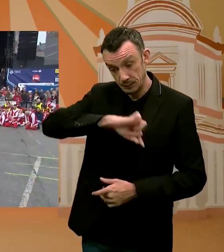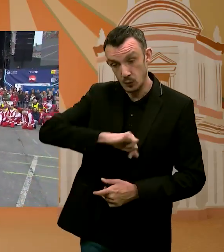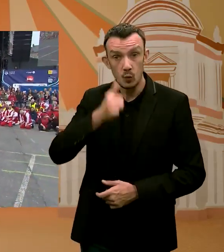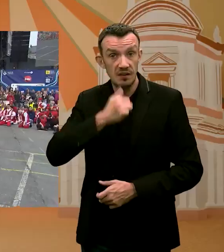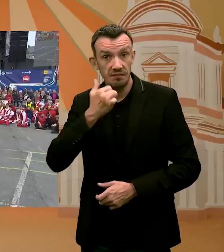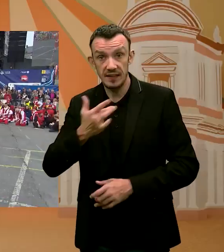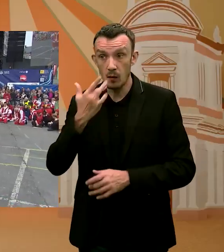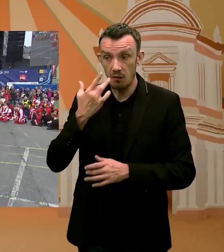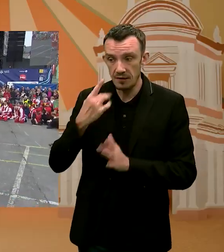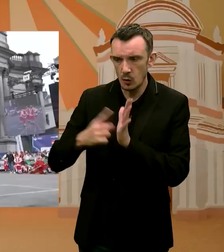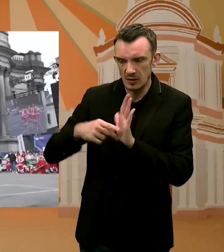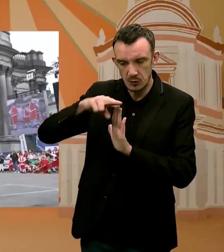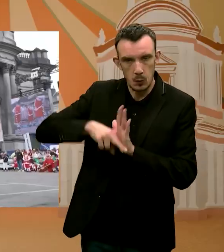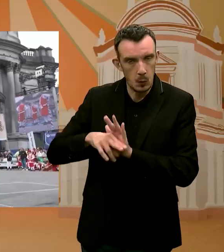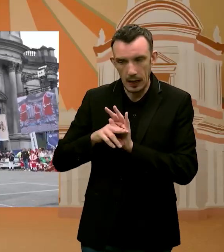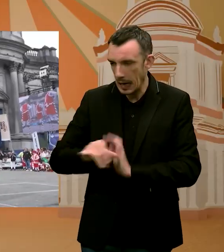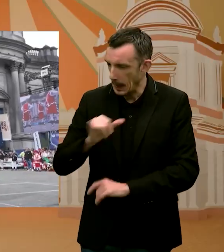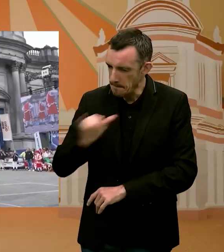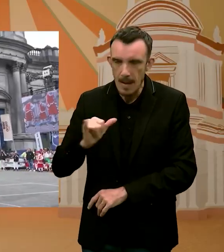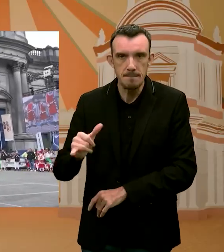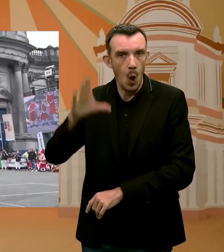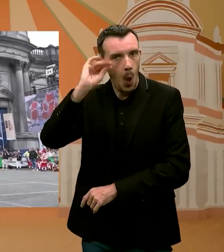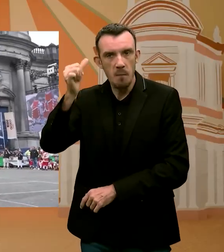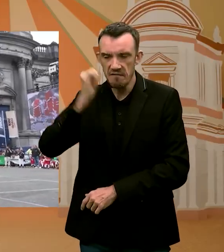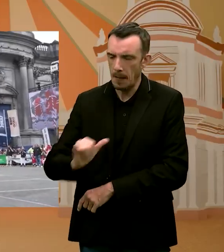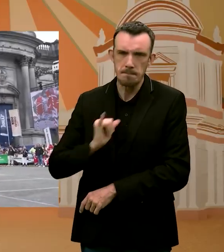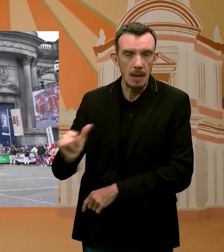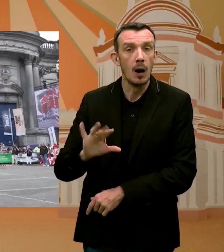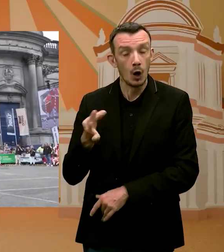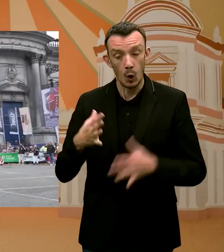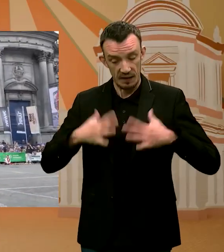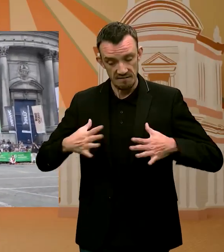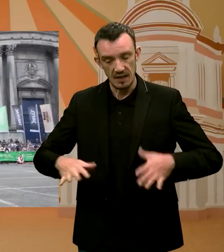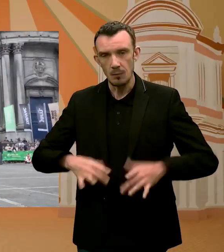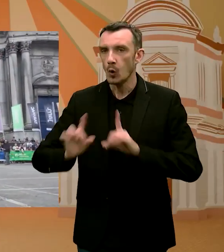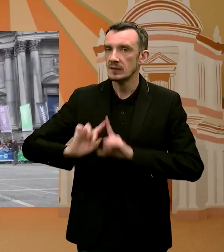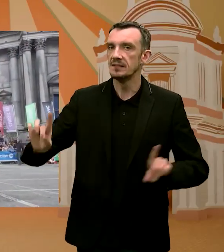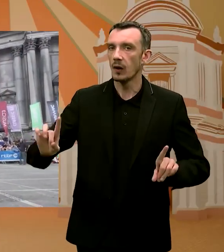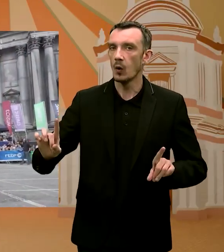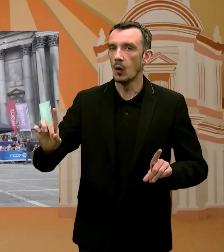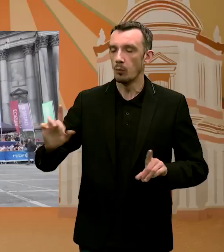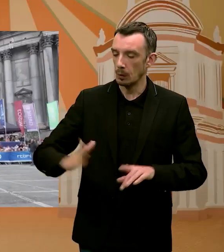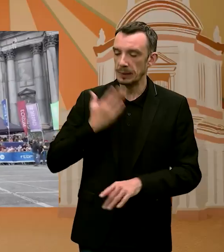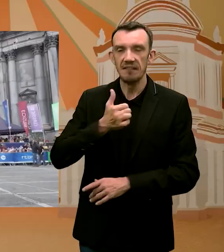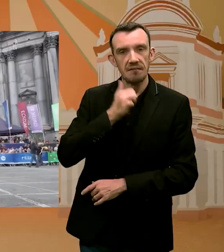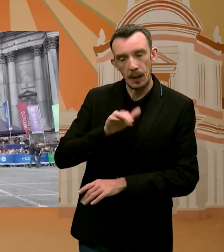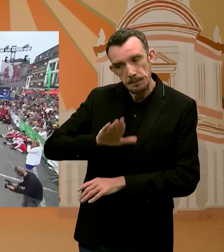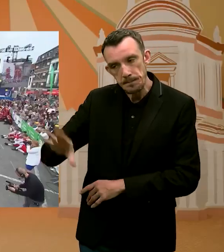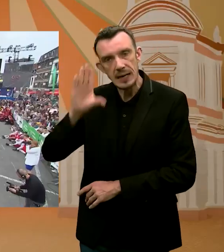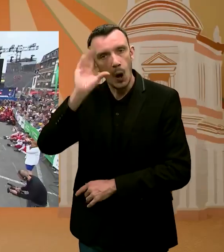joute et on les a. Notre costume est différent, on l'a créé. Oui. Mais sinon tout le reste c'est à l'identique et ça